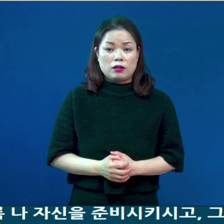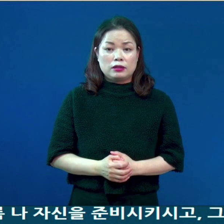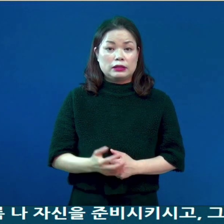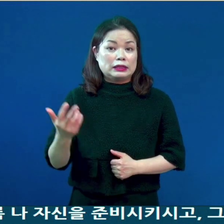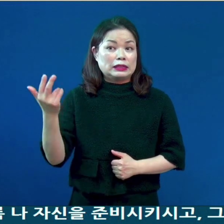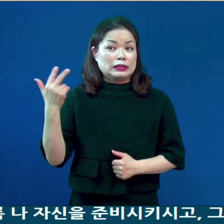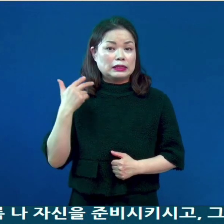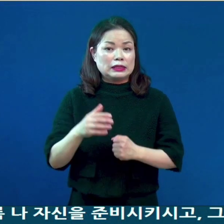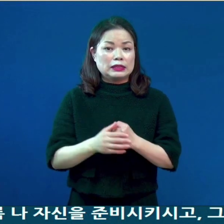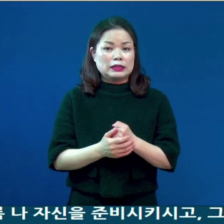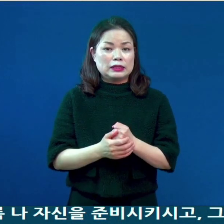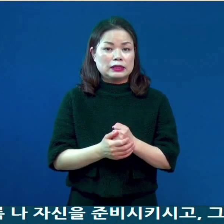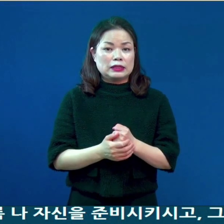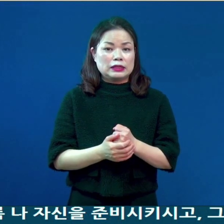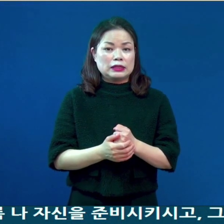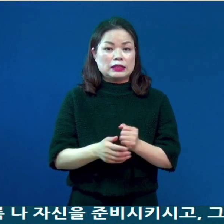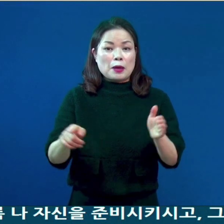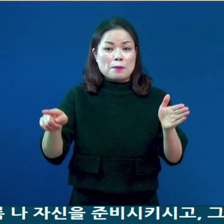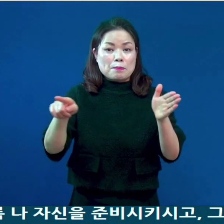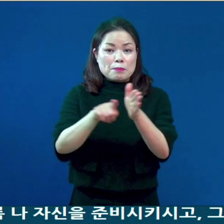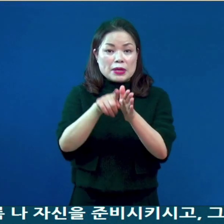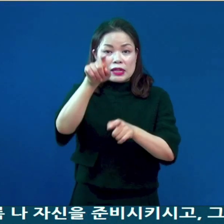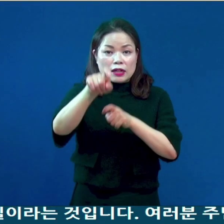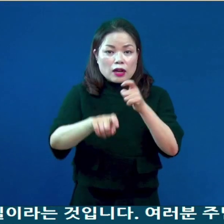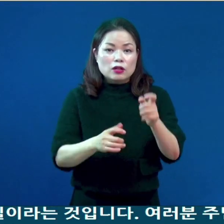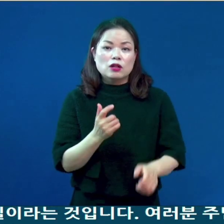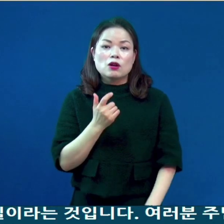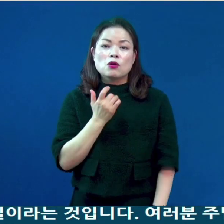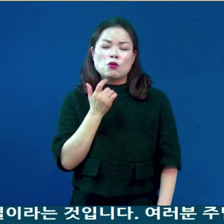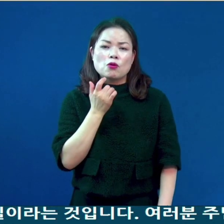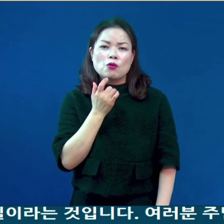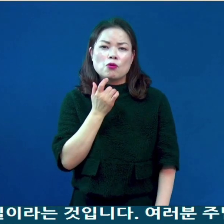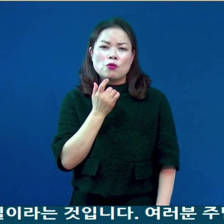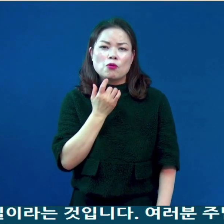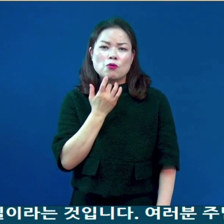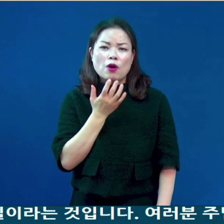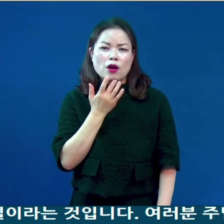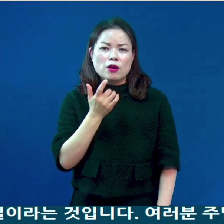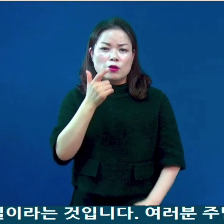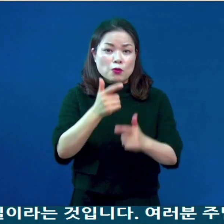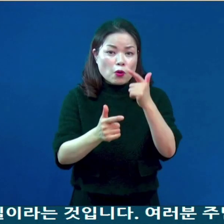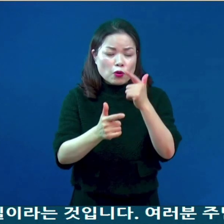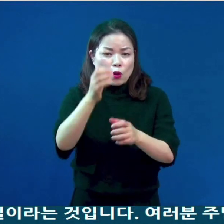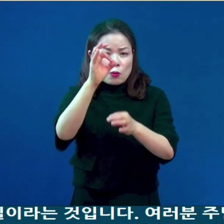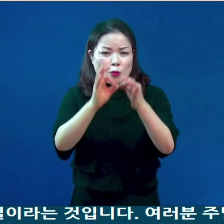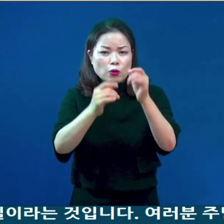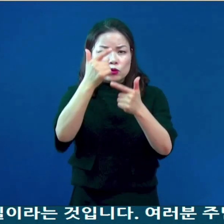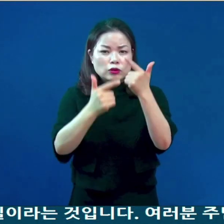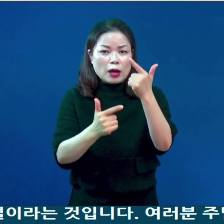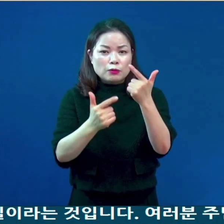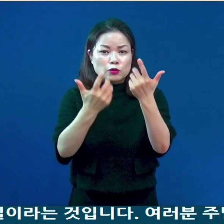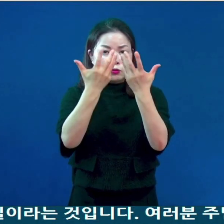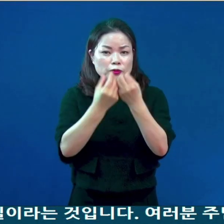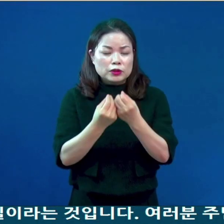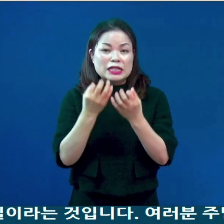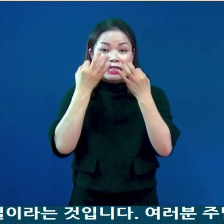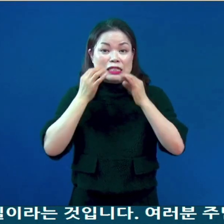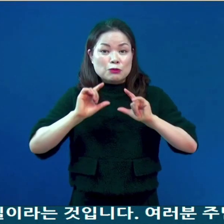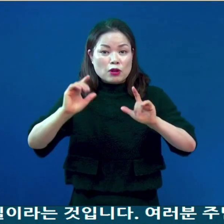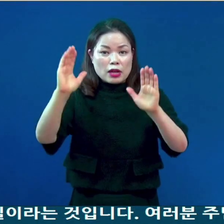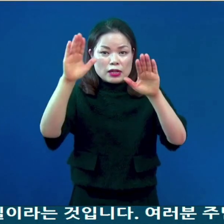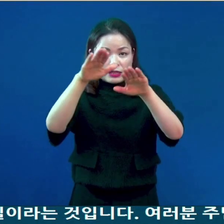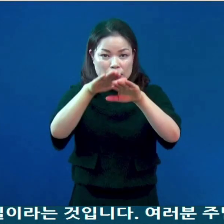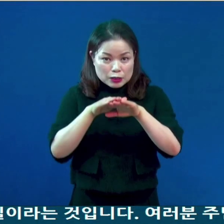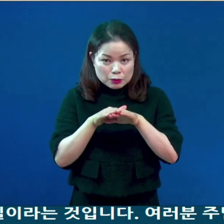지난 밑거름 기도회 화요일 목요일 제가 인도할 때 포도나무 비유 다루었습니다. 금요일도 열매 맺는 것에